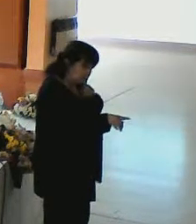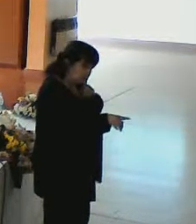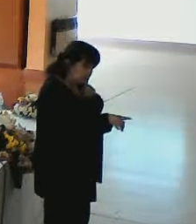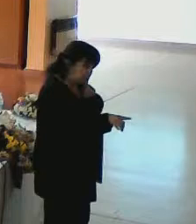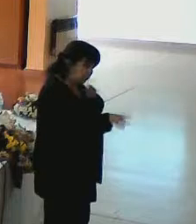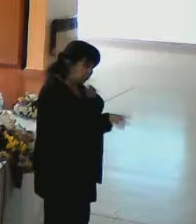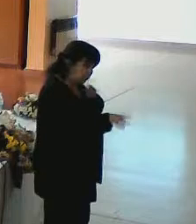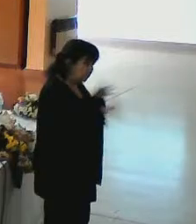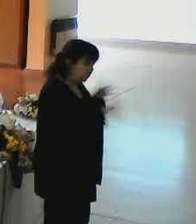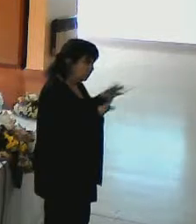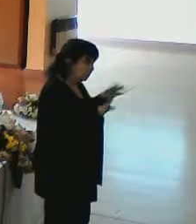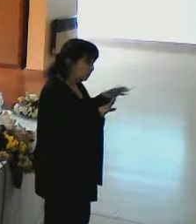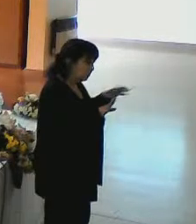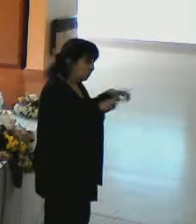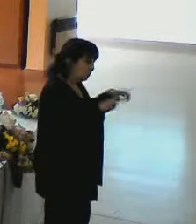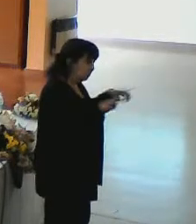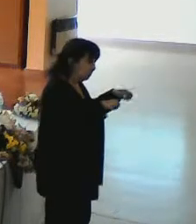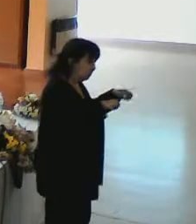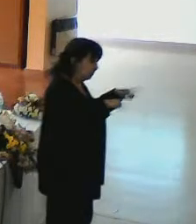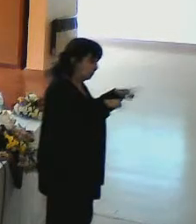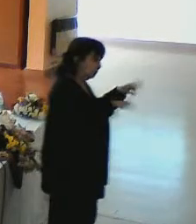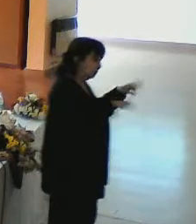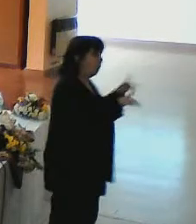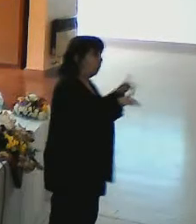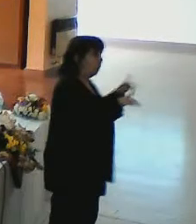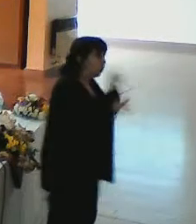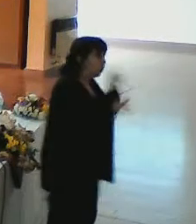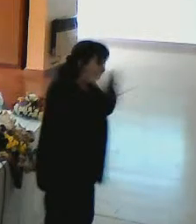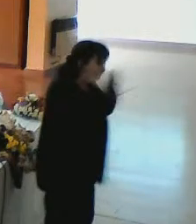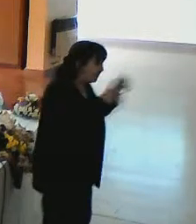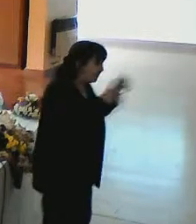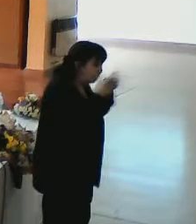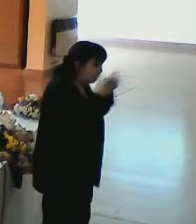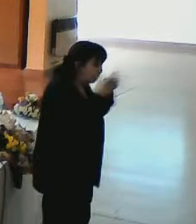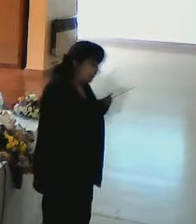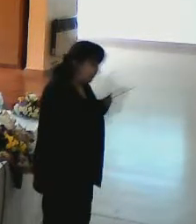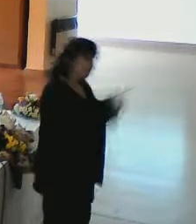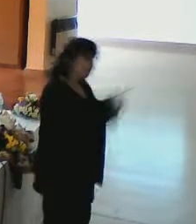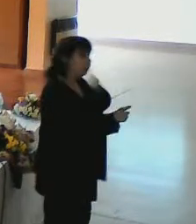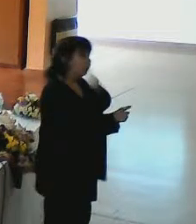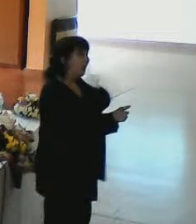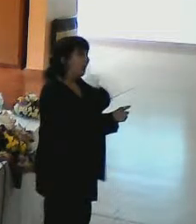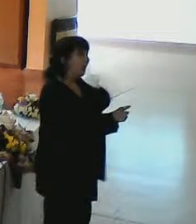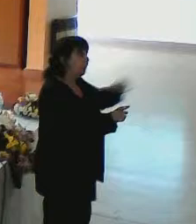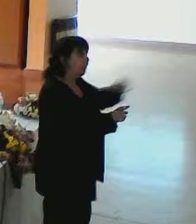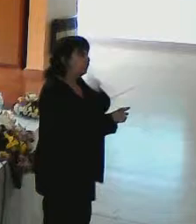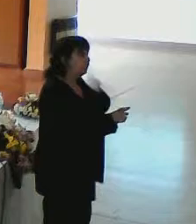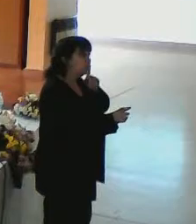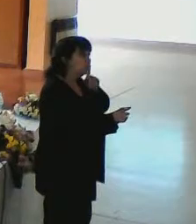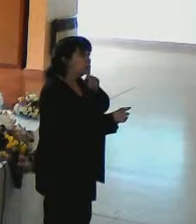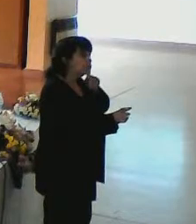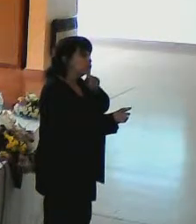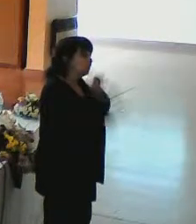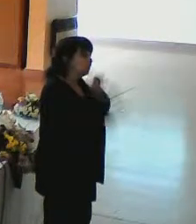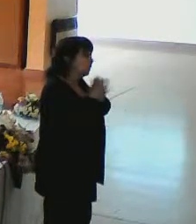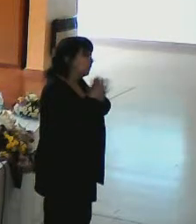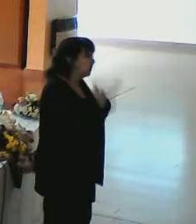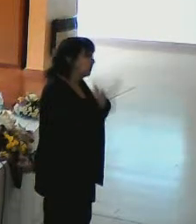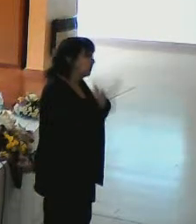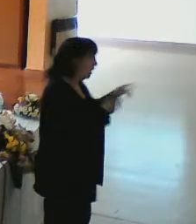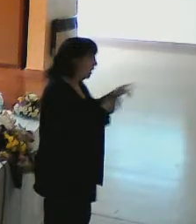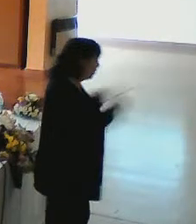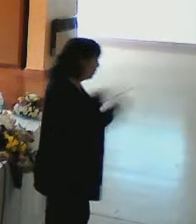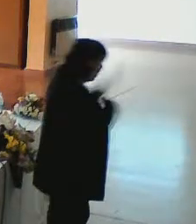tiempo, va a disminuir su autoestima y va a hacer que en algún momento este chico sienta